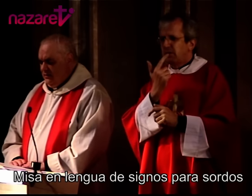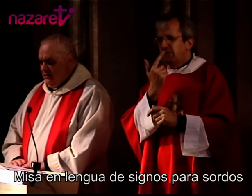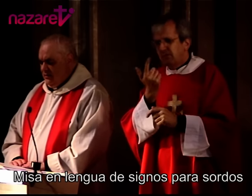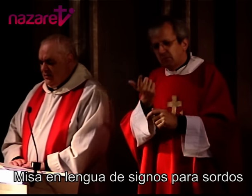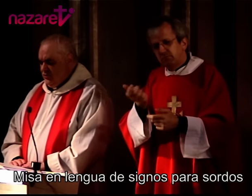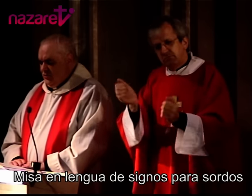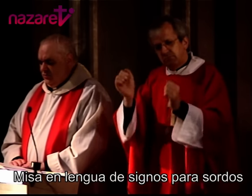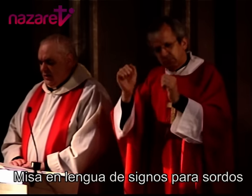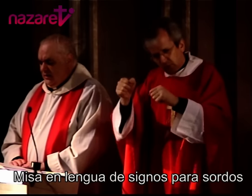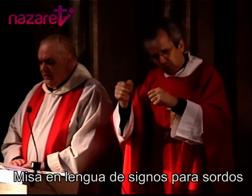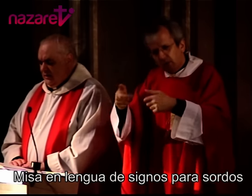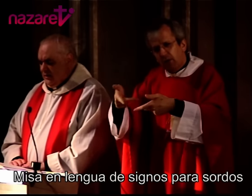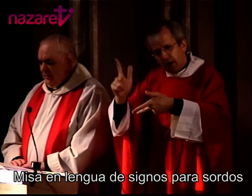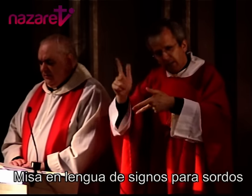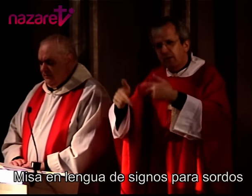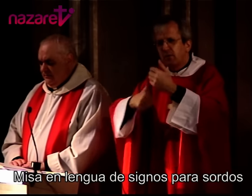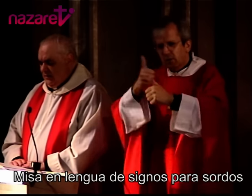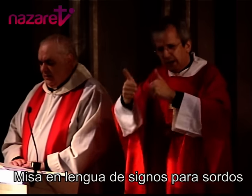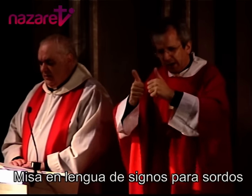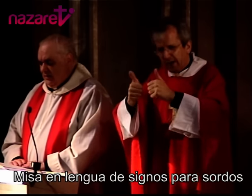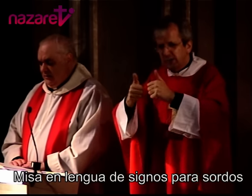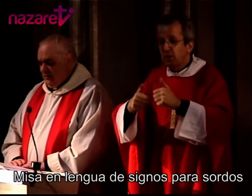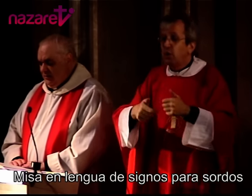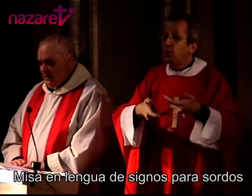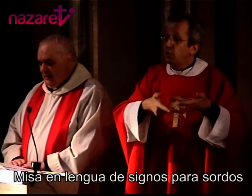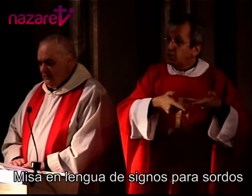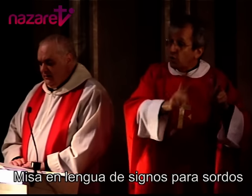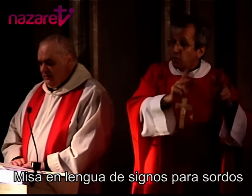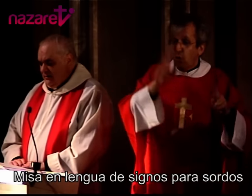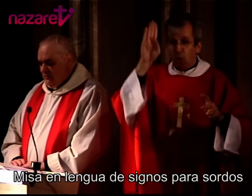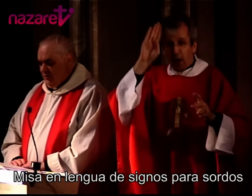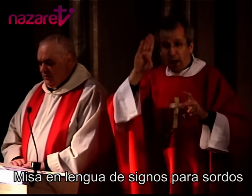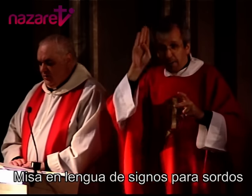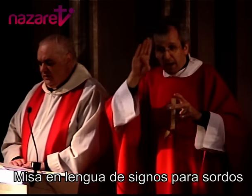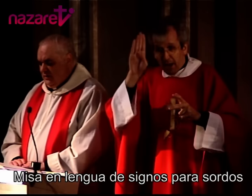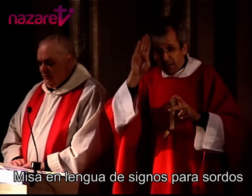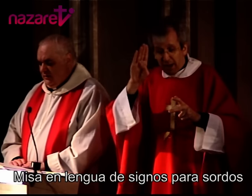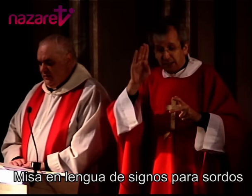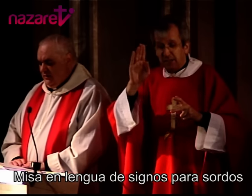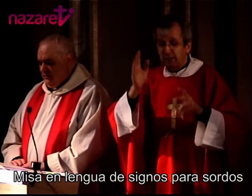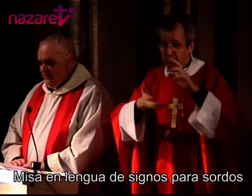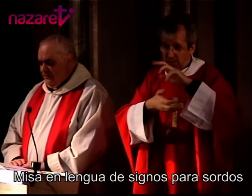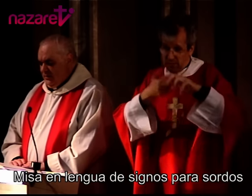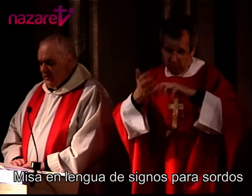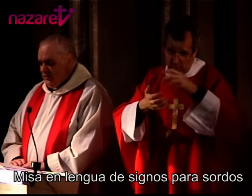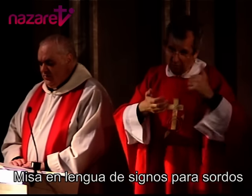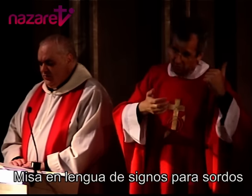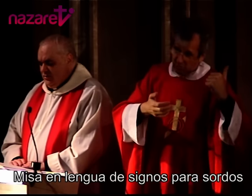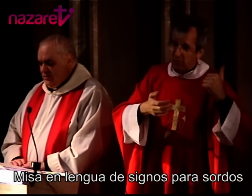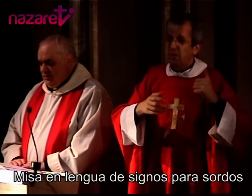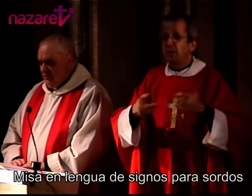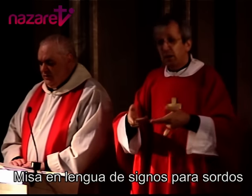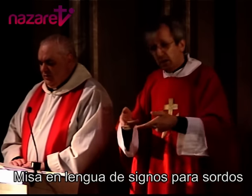pedían. Soltó al que le reclamaban, al que había metido en la cárcel por revuelta y homicidio, y a